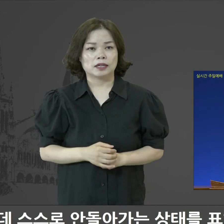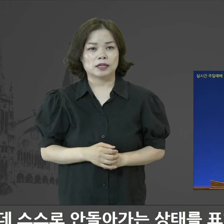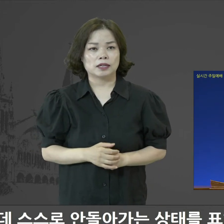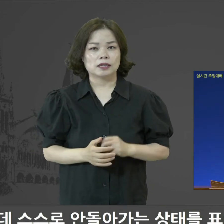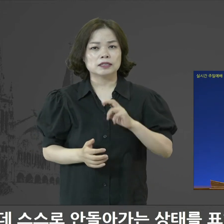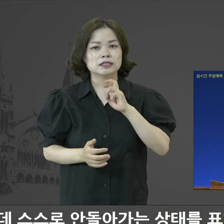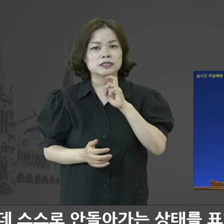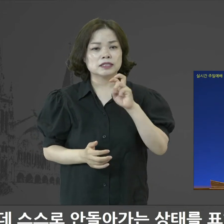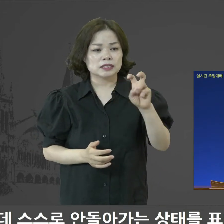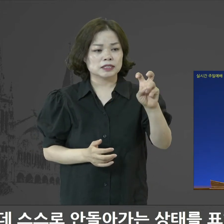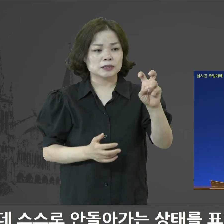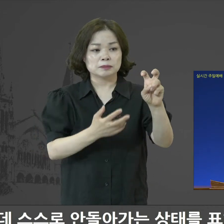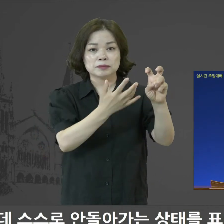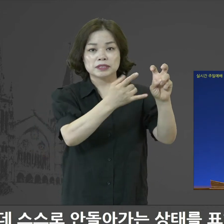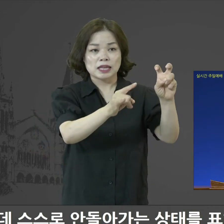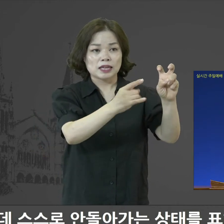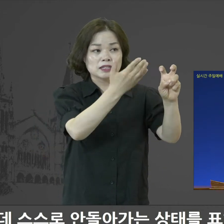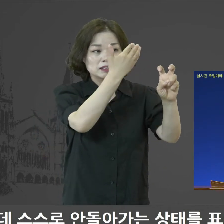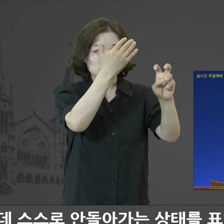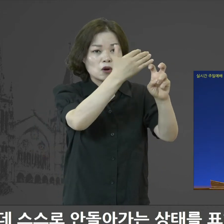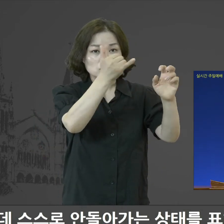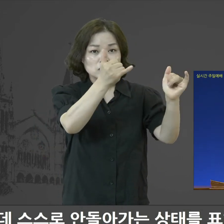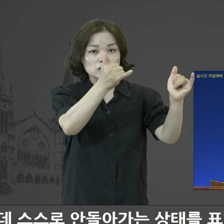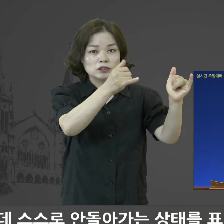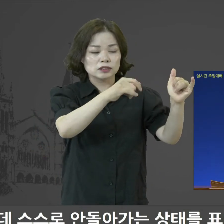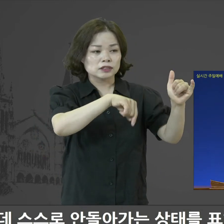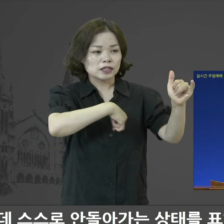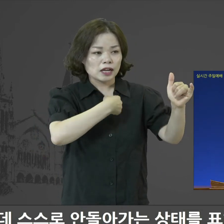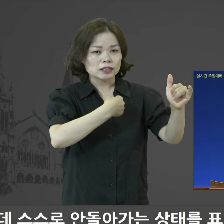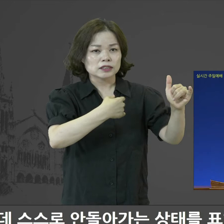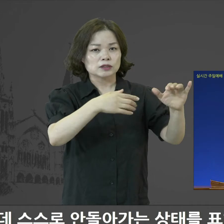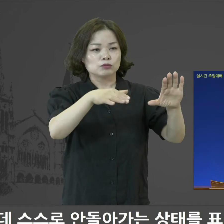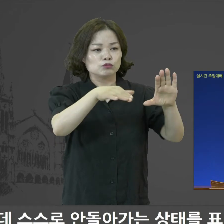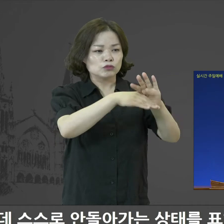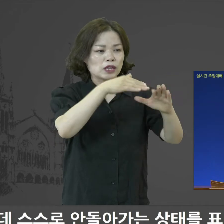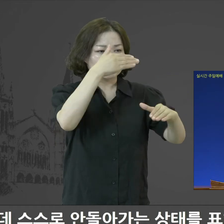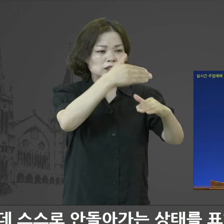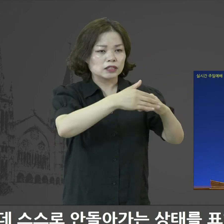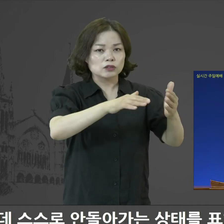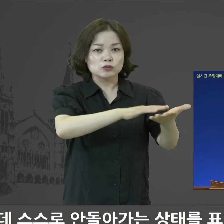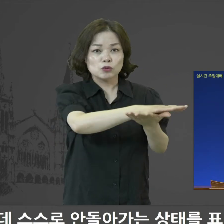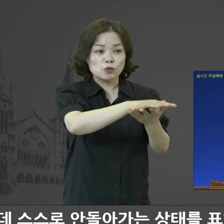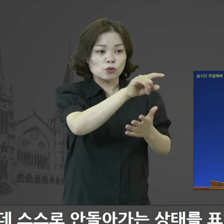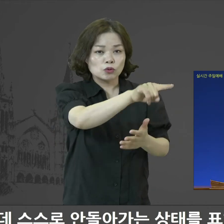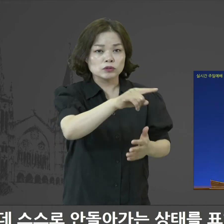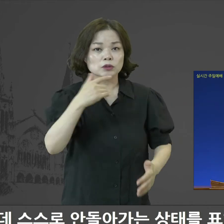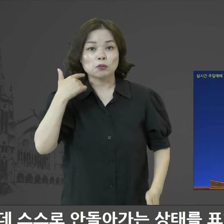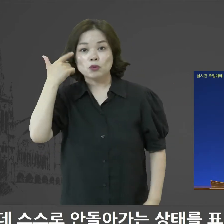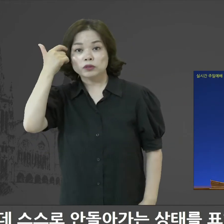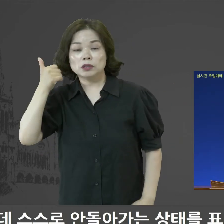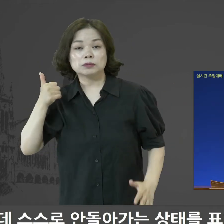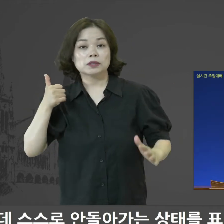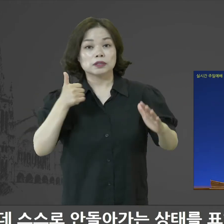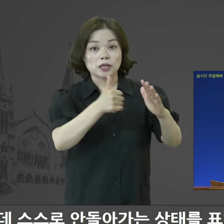20대 청년들이 자기의 문화대로 신나게 노는 장소에 갔다고